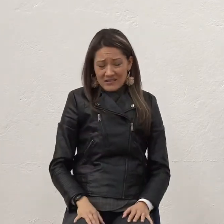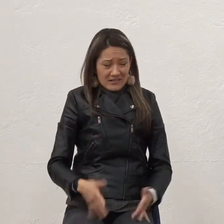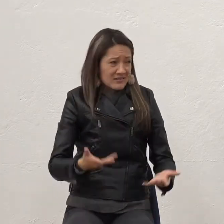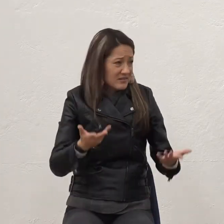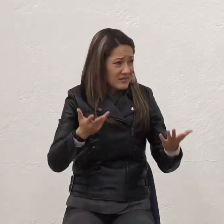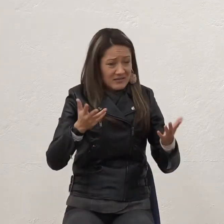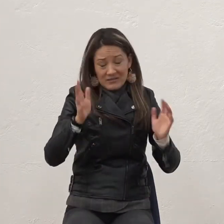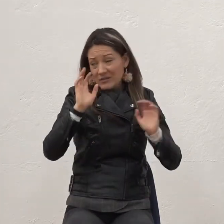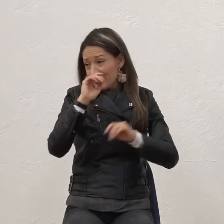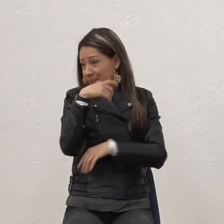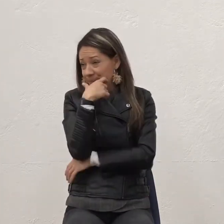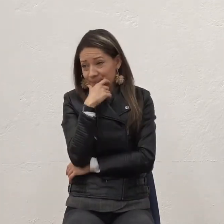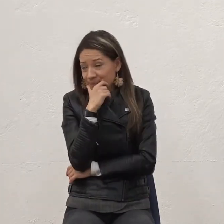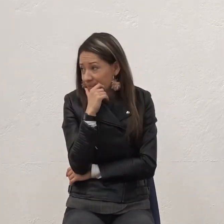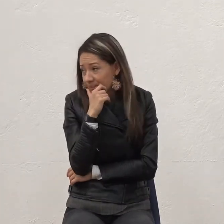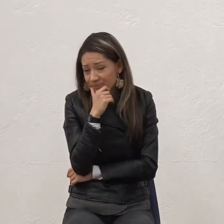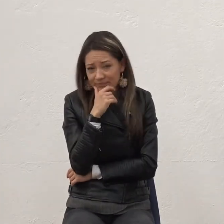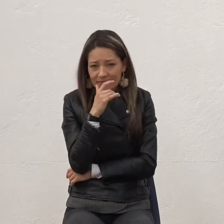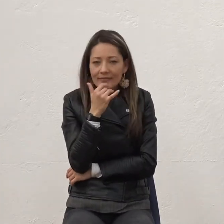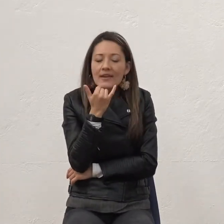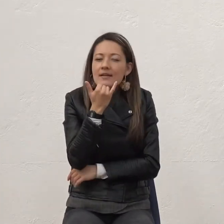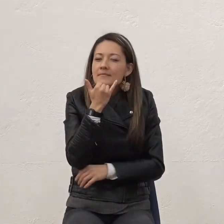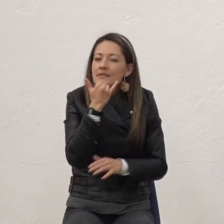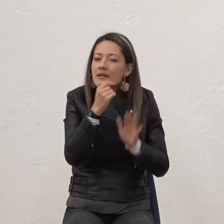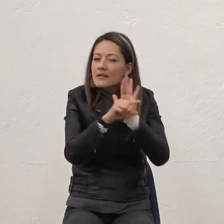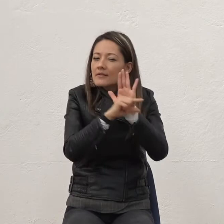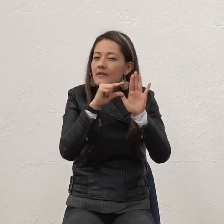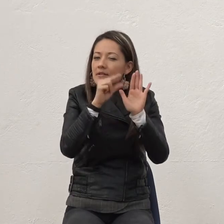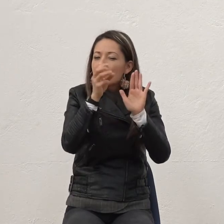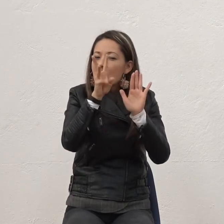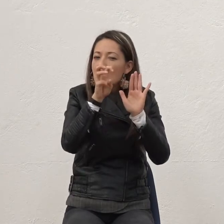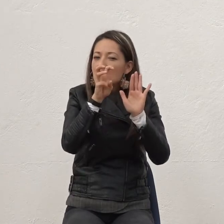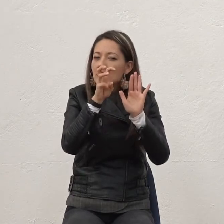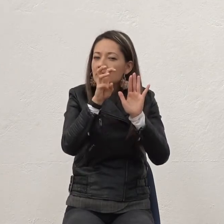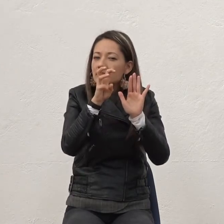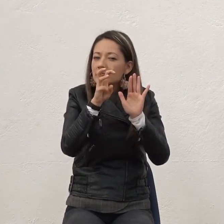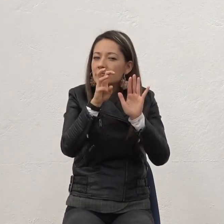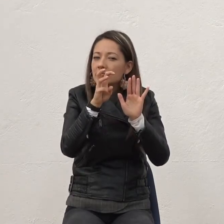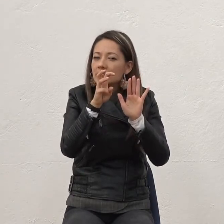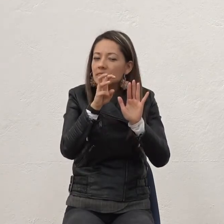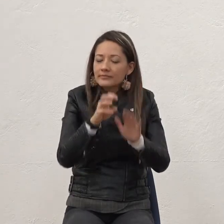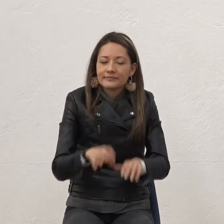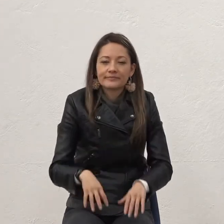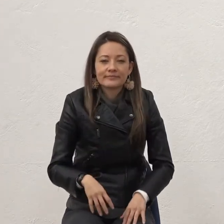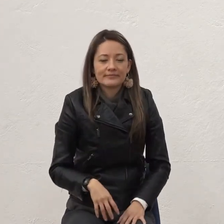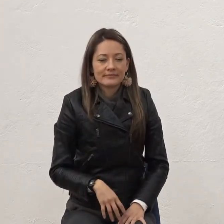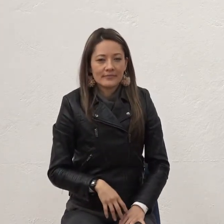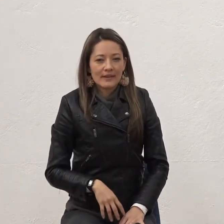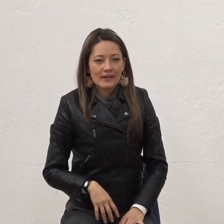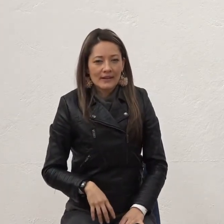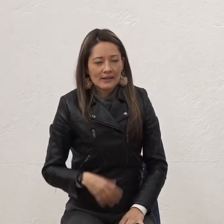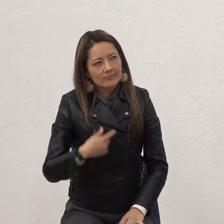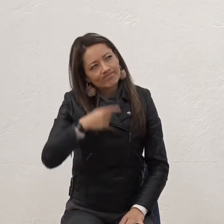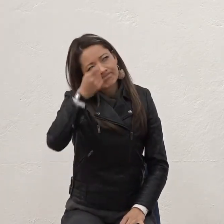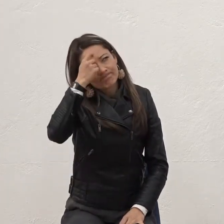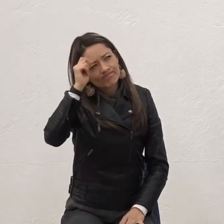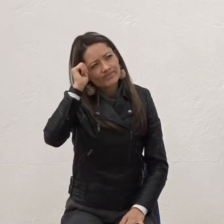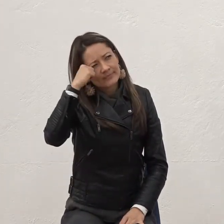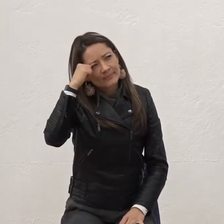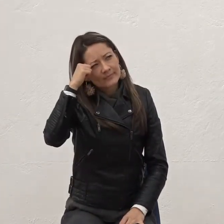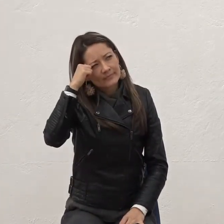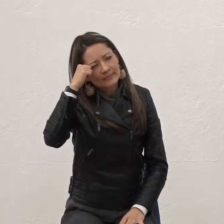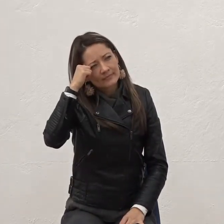qué maravilla. ¿Qué pasó en el versículo 8? Entonces, yo estaba recordando